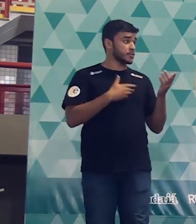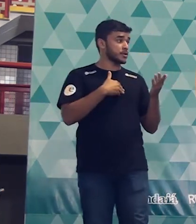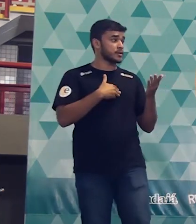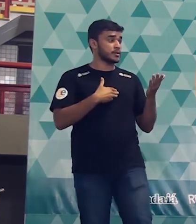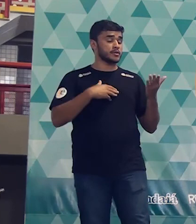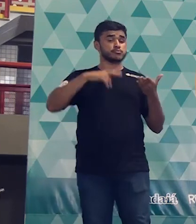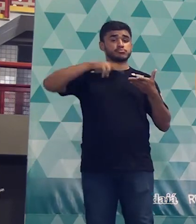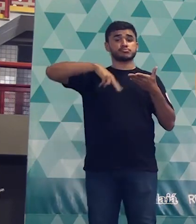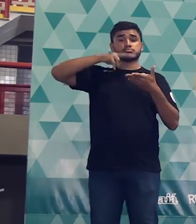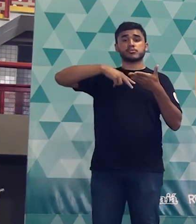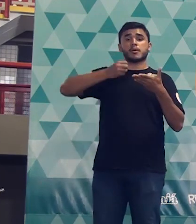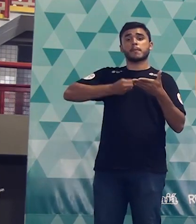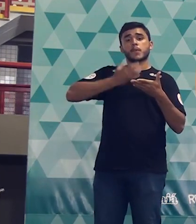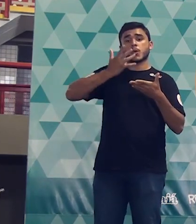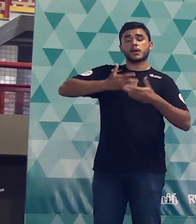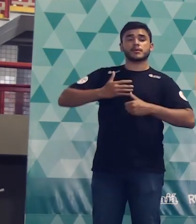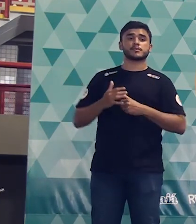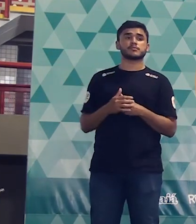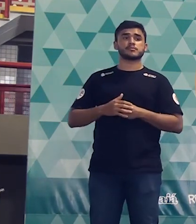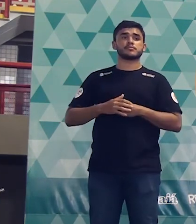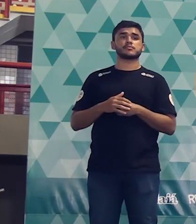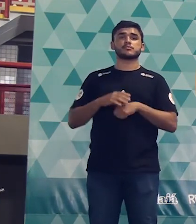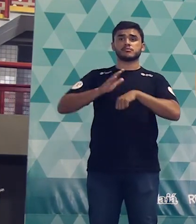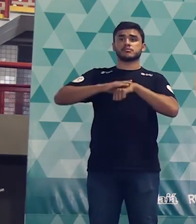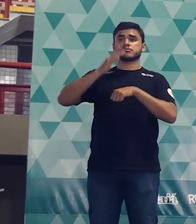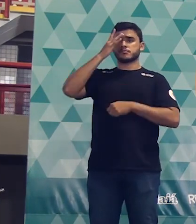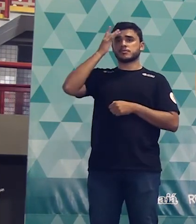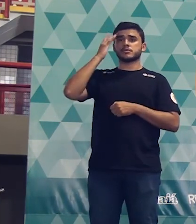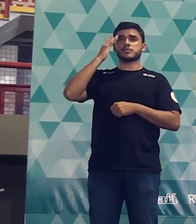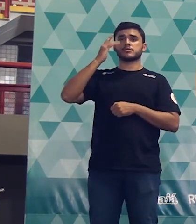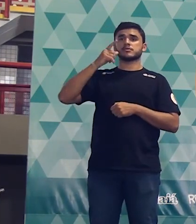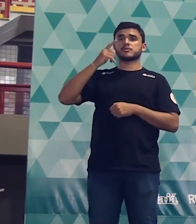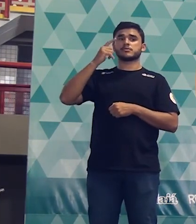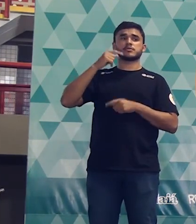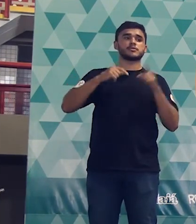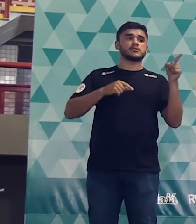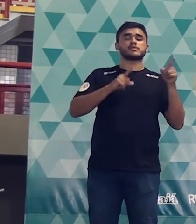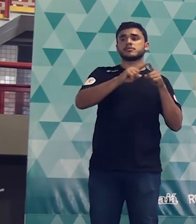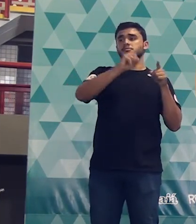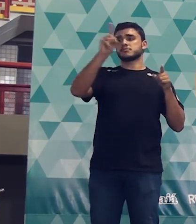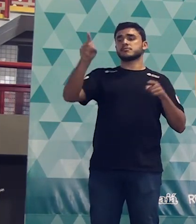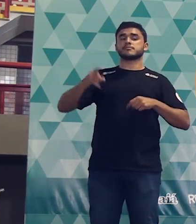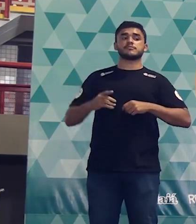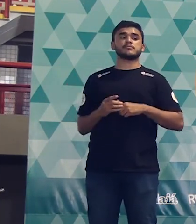vou ler para vocês. De alguém, parece cor de quermesse, de alguém para alguém.